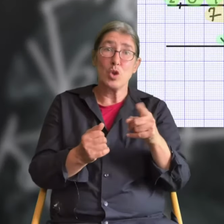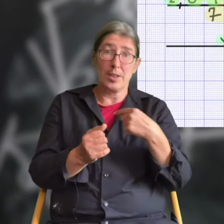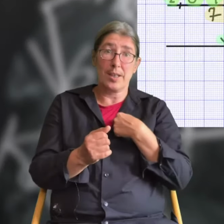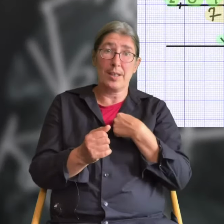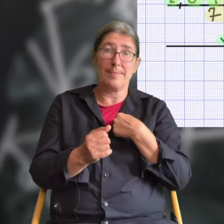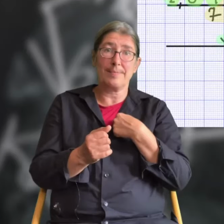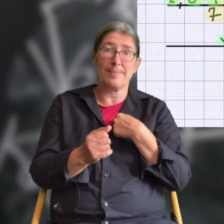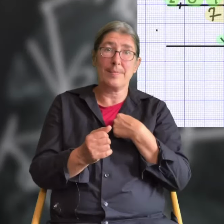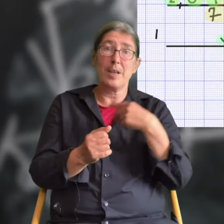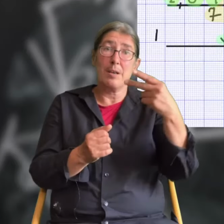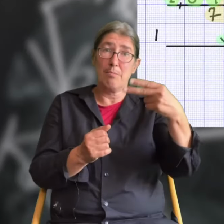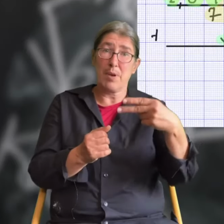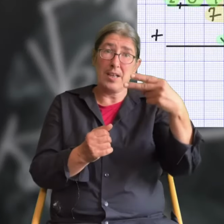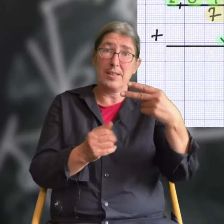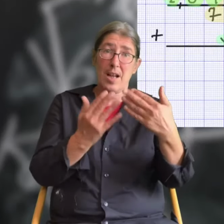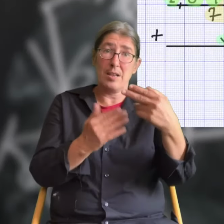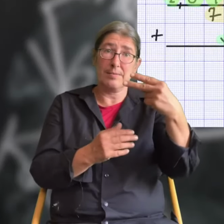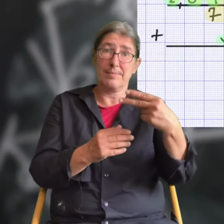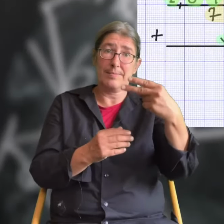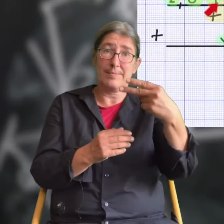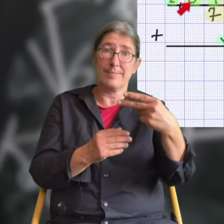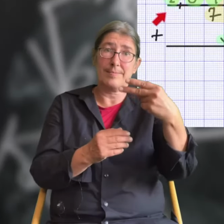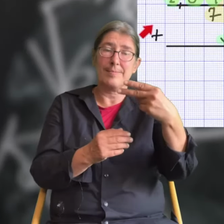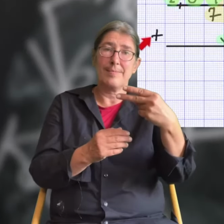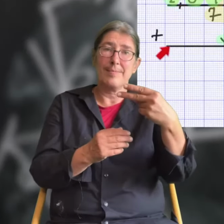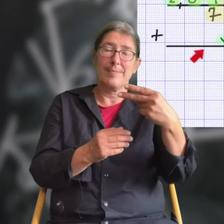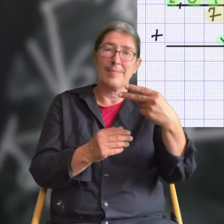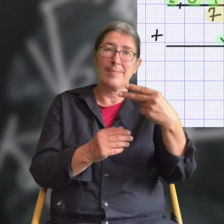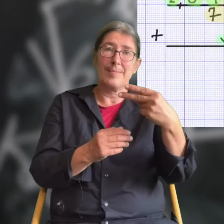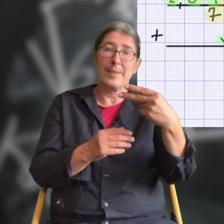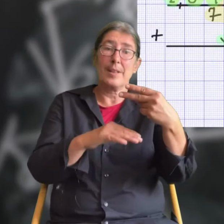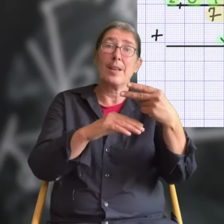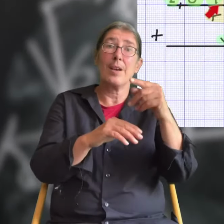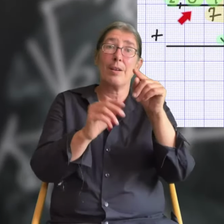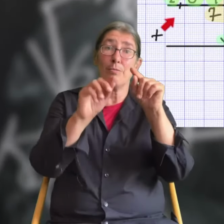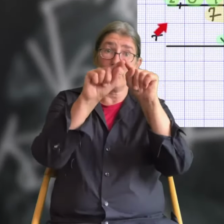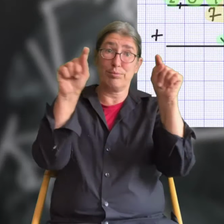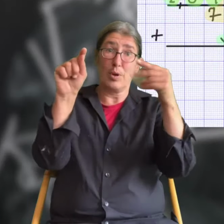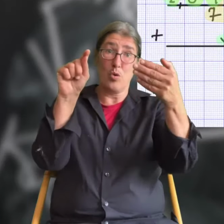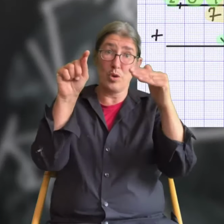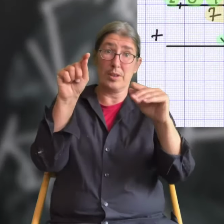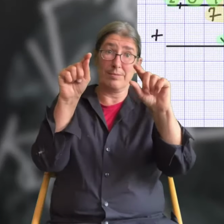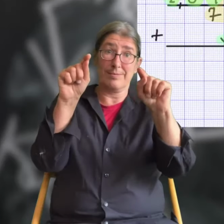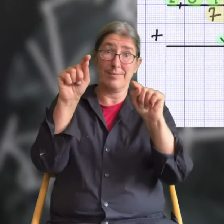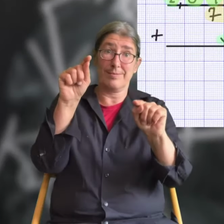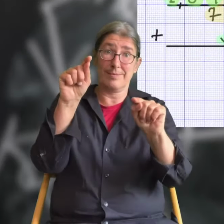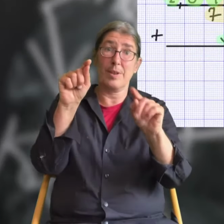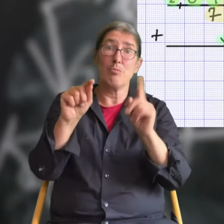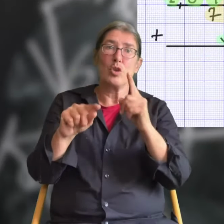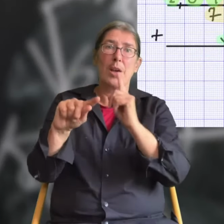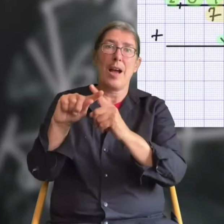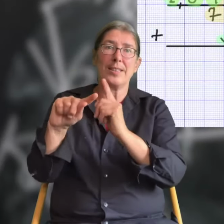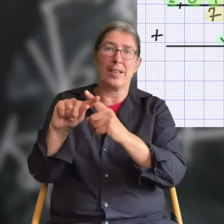muss ich diese beiden Zahlen, die unter dem ersten Strich stehen, zusammenzählen, also